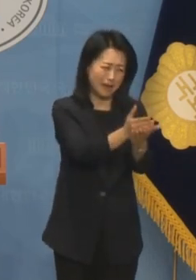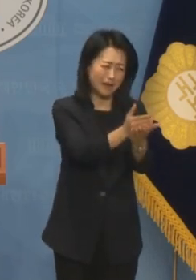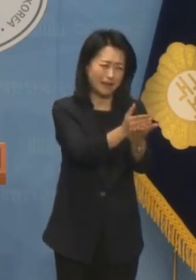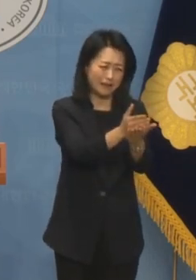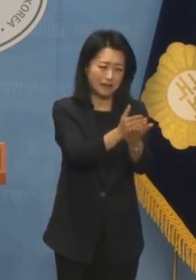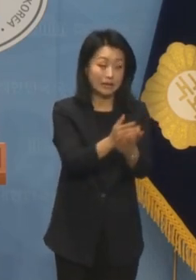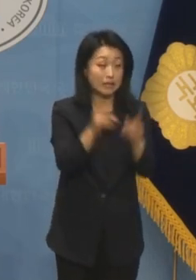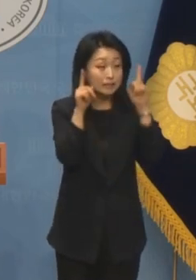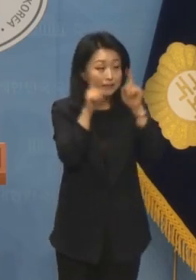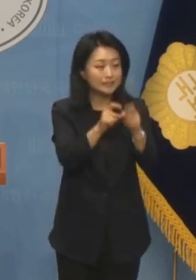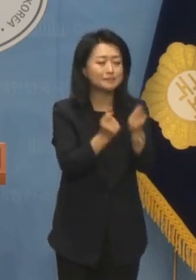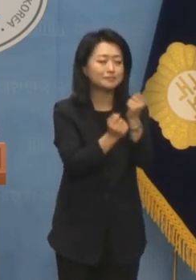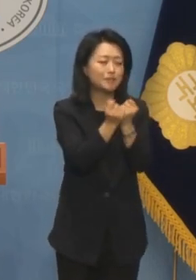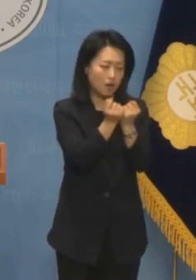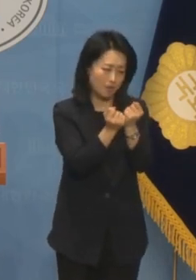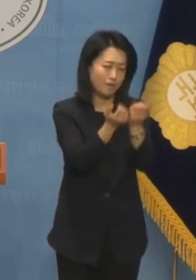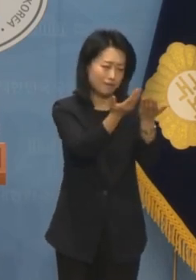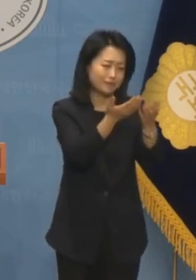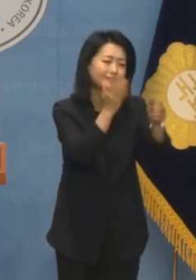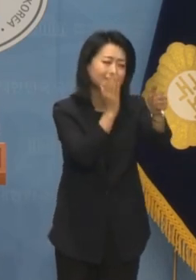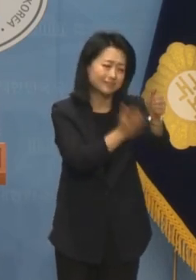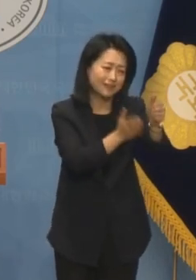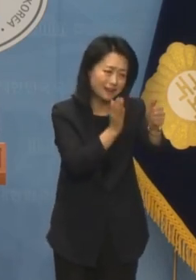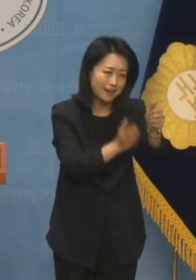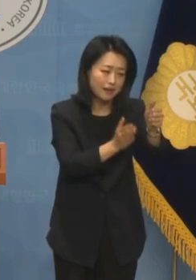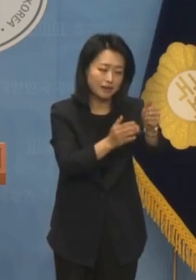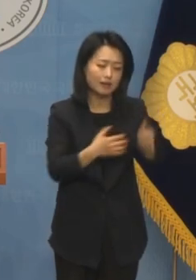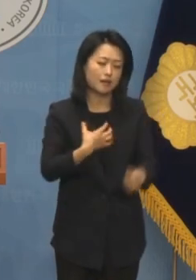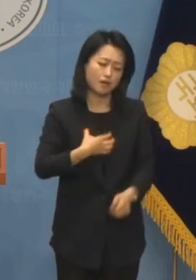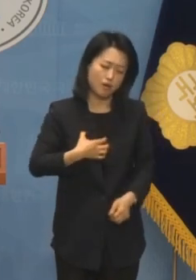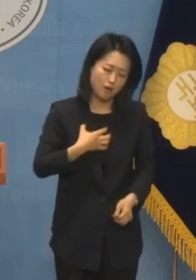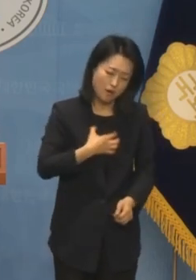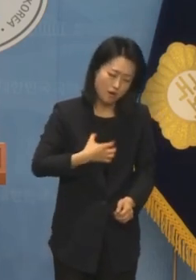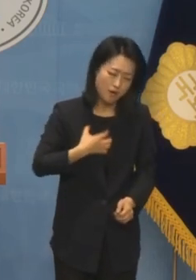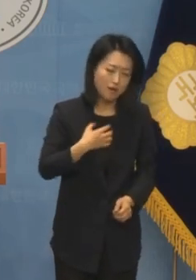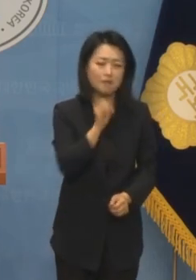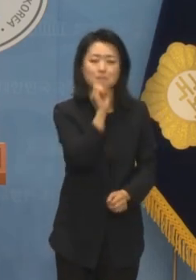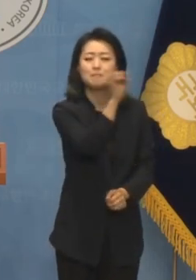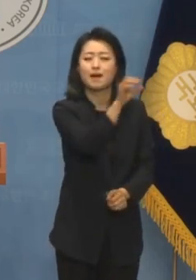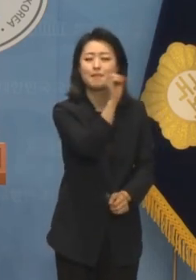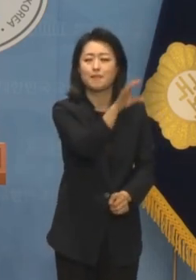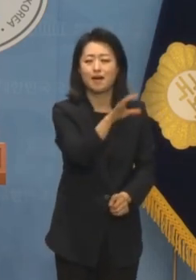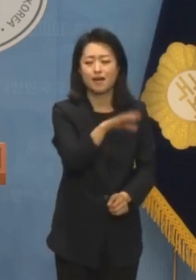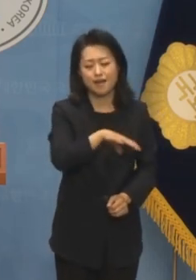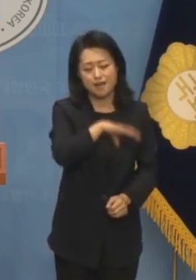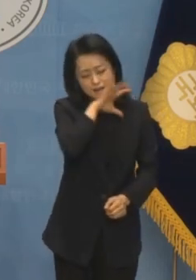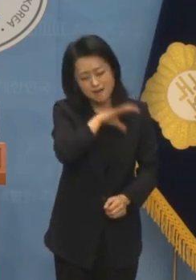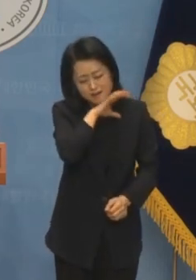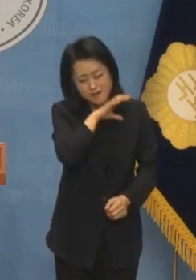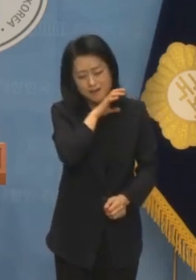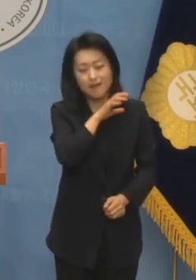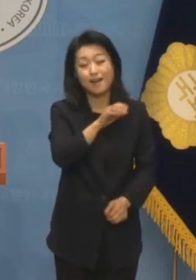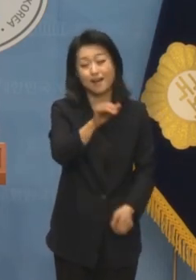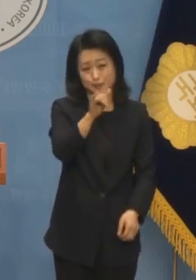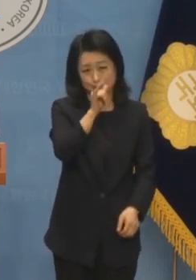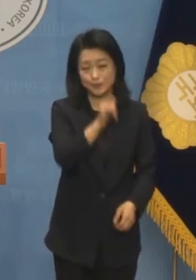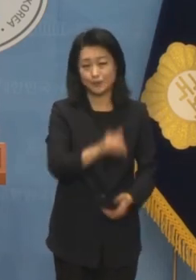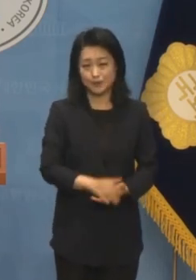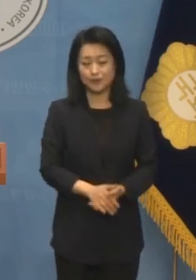대한 해명이 우선되어야 한다는 걱정과 염려의 볼멘 소리들이 쏟아져